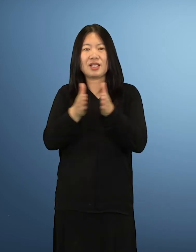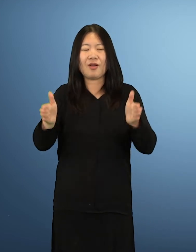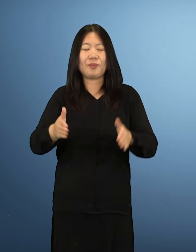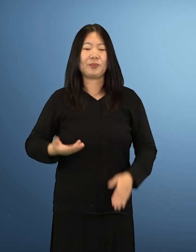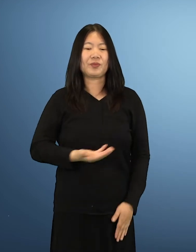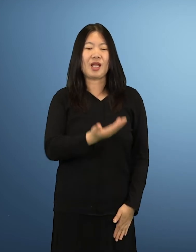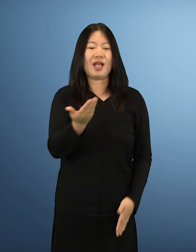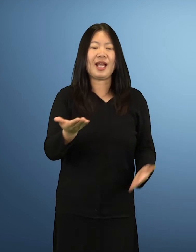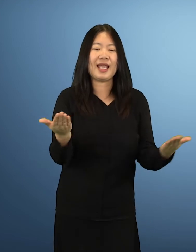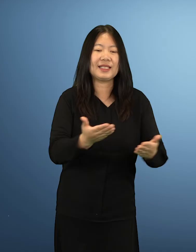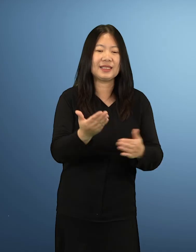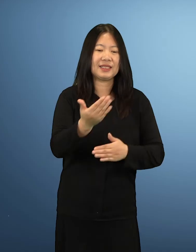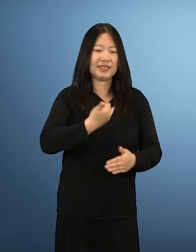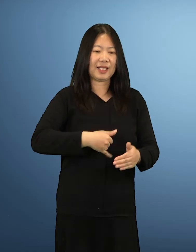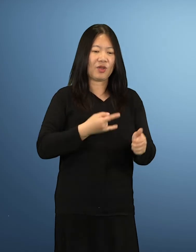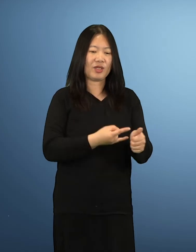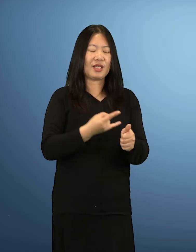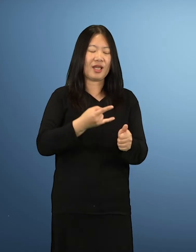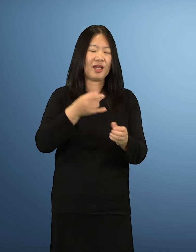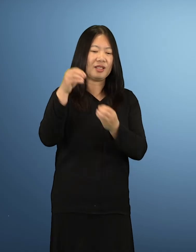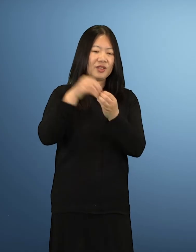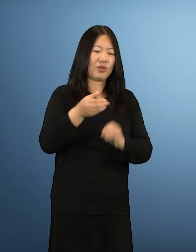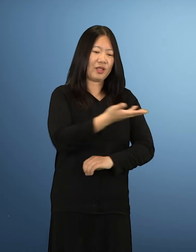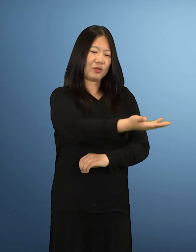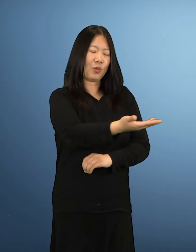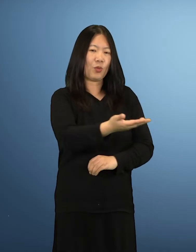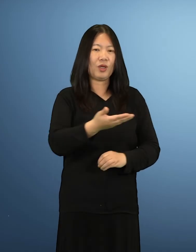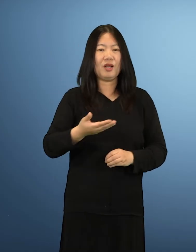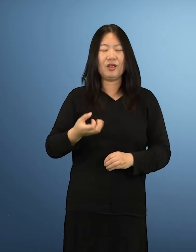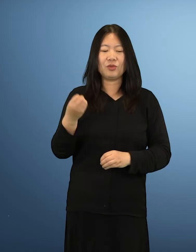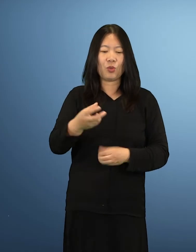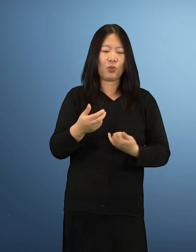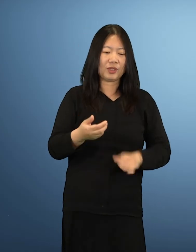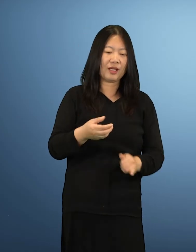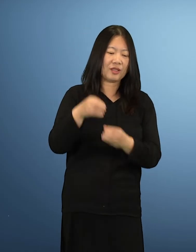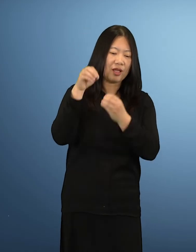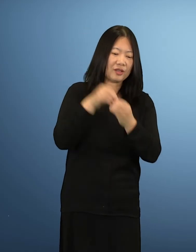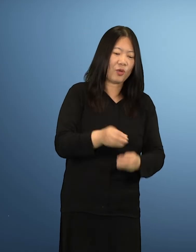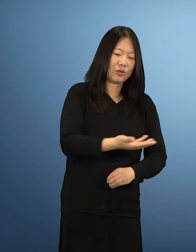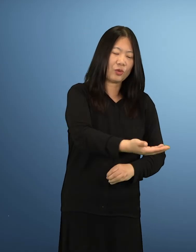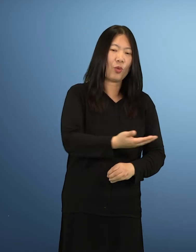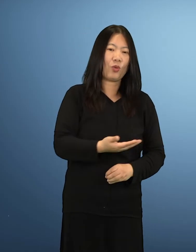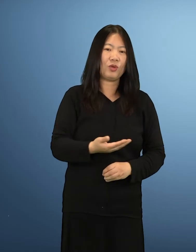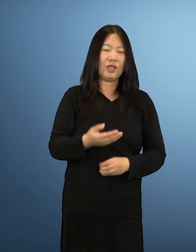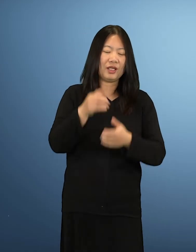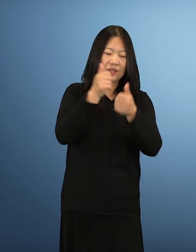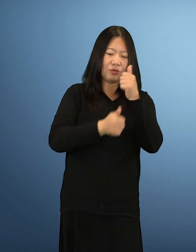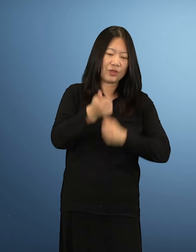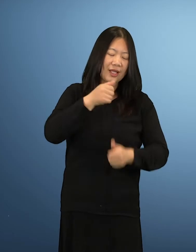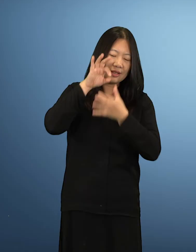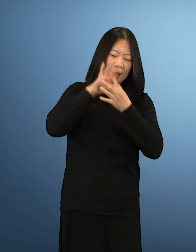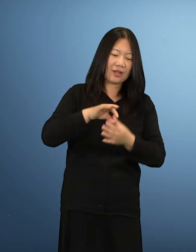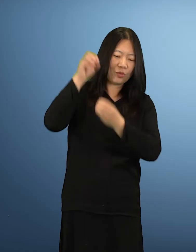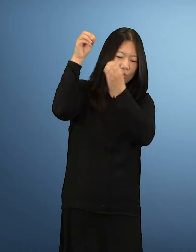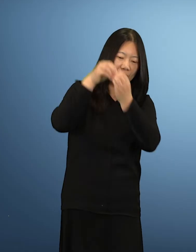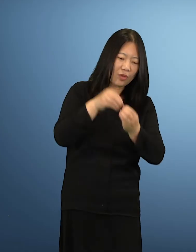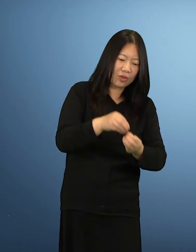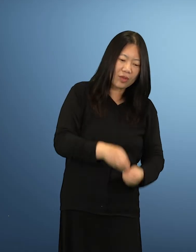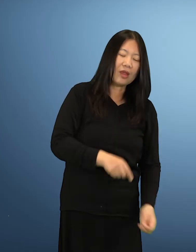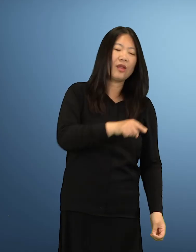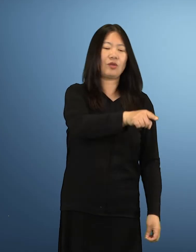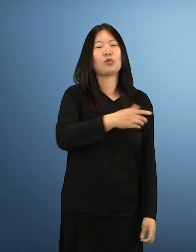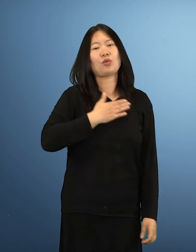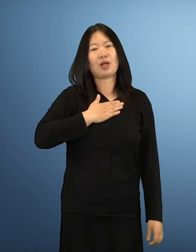이 일을 너희 자녀에게 말하고 너희 자녀는 자기 자녀에게 말하고 그 자녀는 후세에 말할 것이니라.